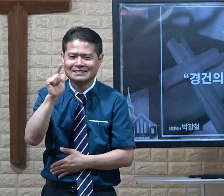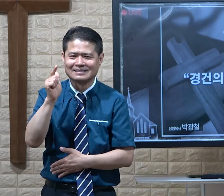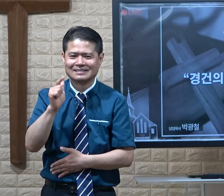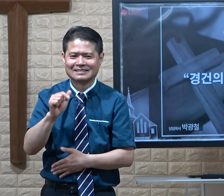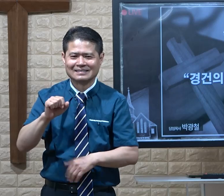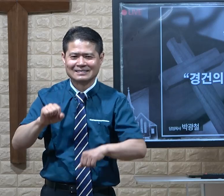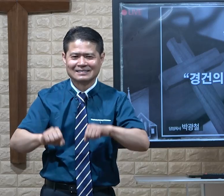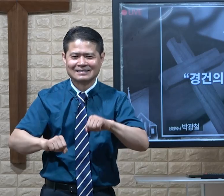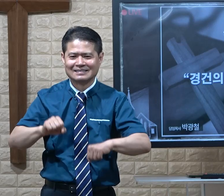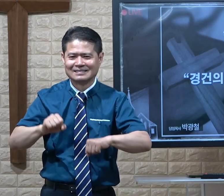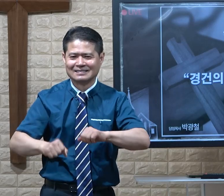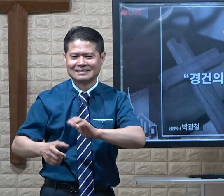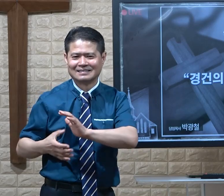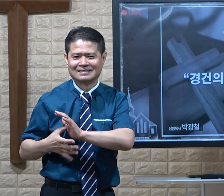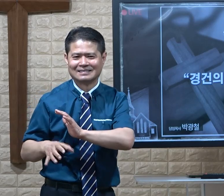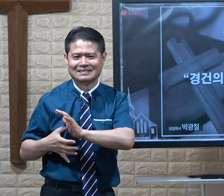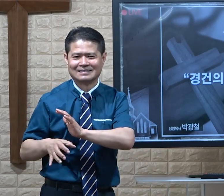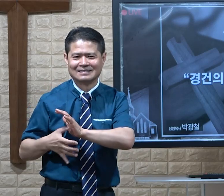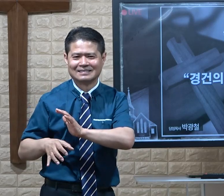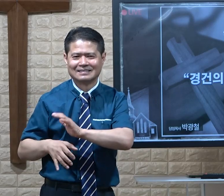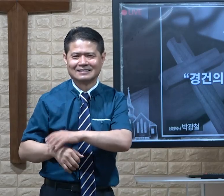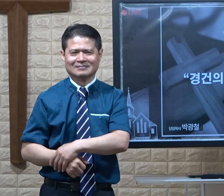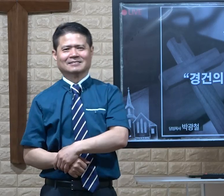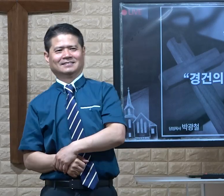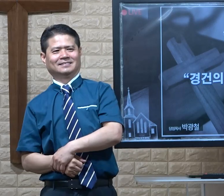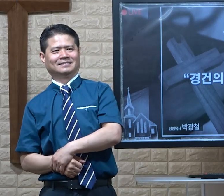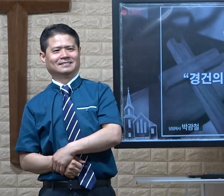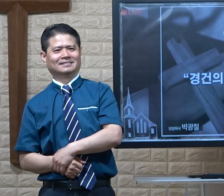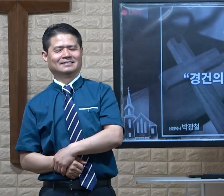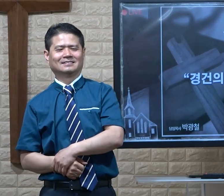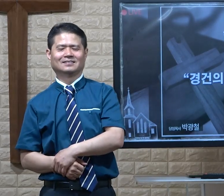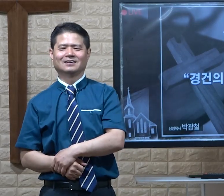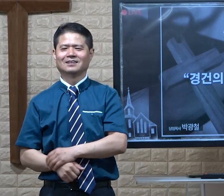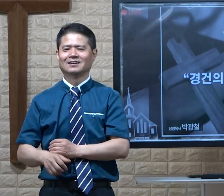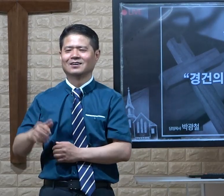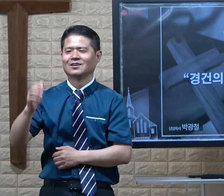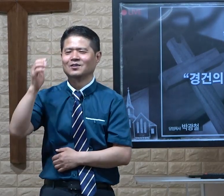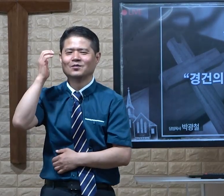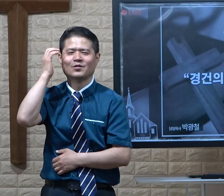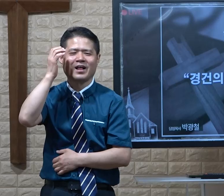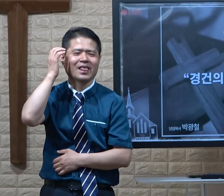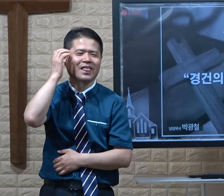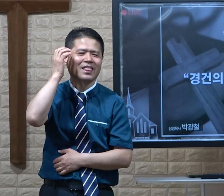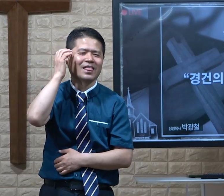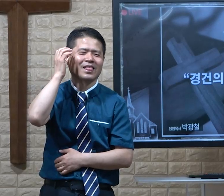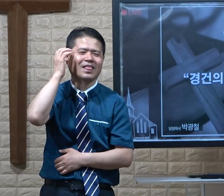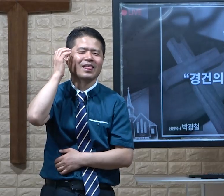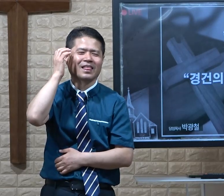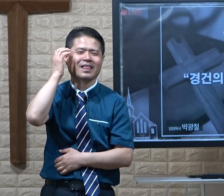거룩한 경건이 없고 오히려 악행을 저지르는 경우가 있습니다.